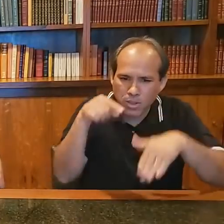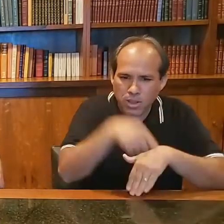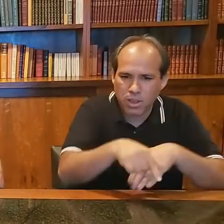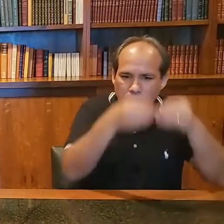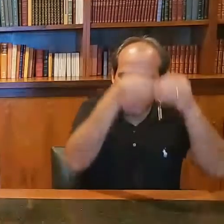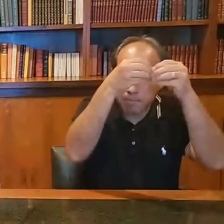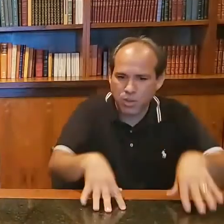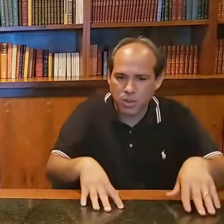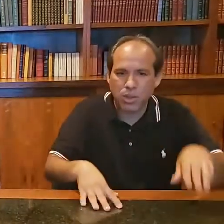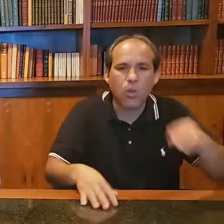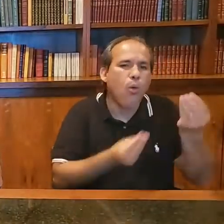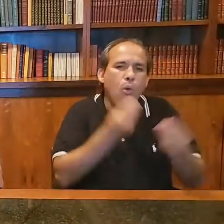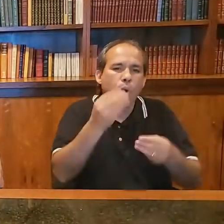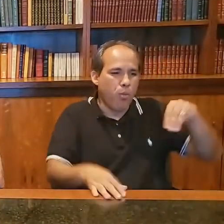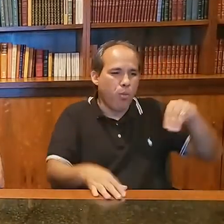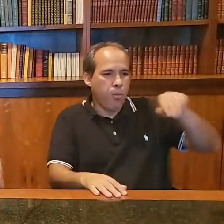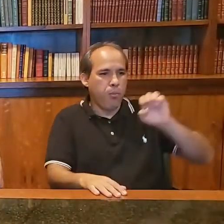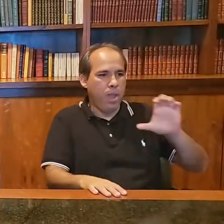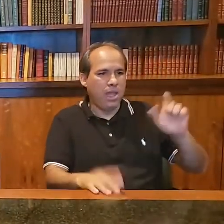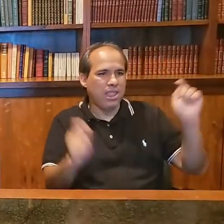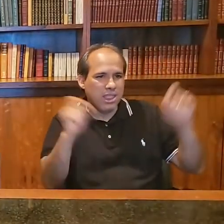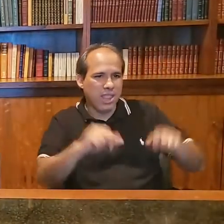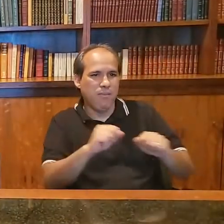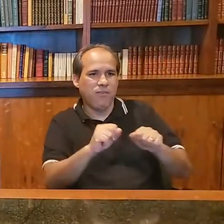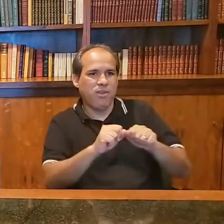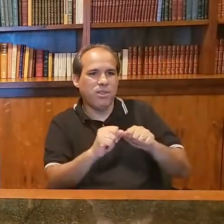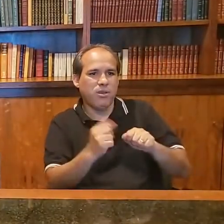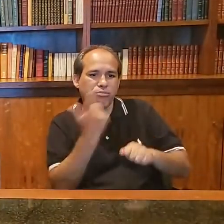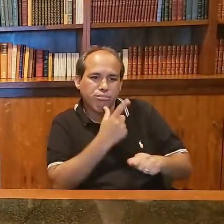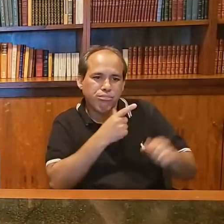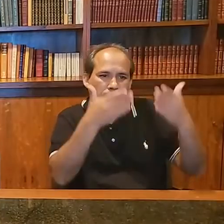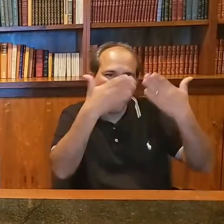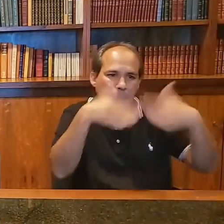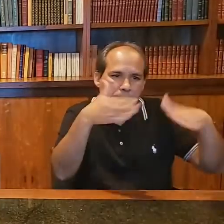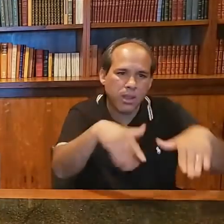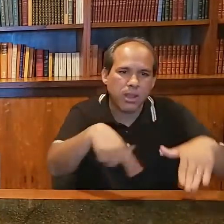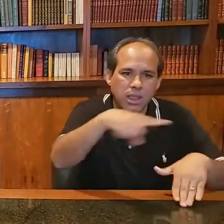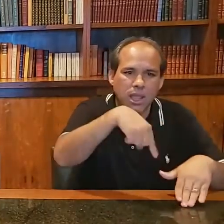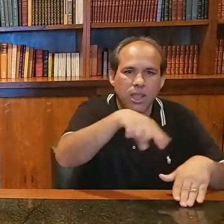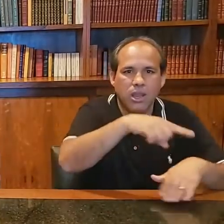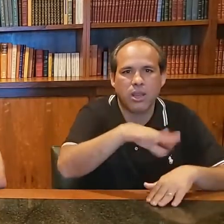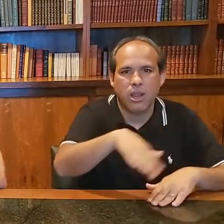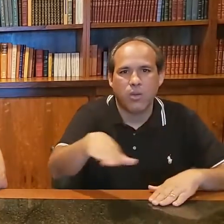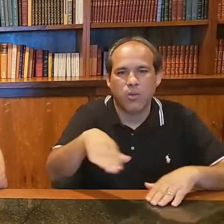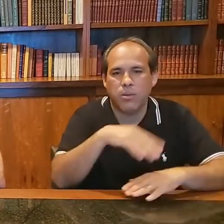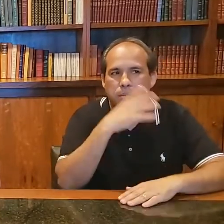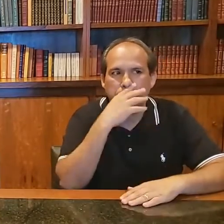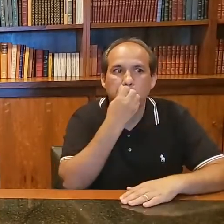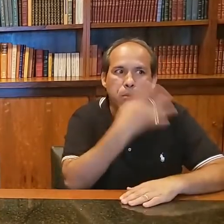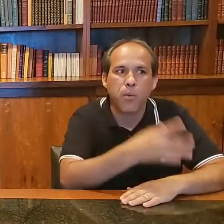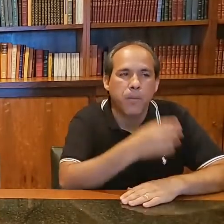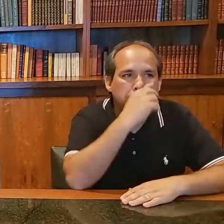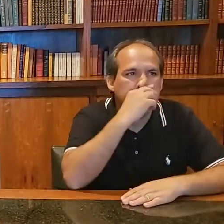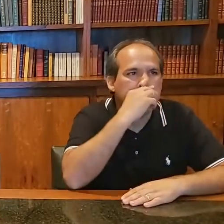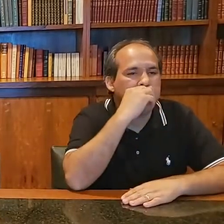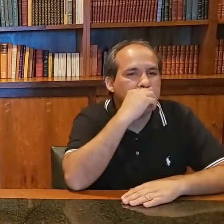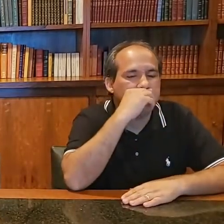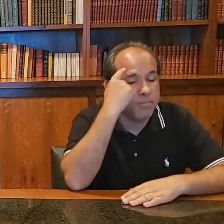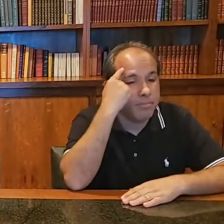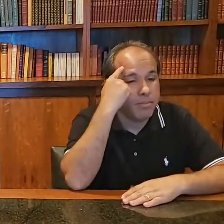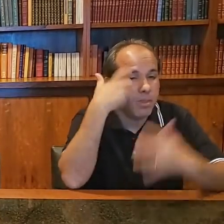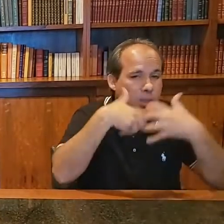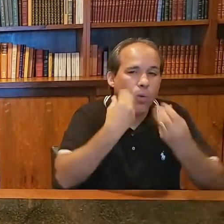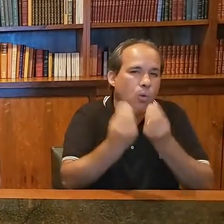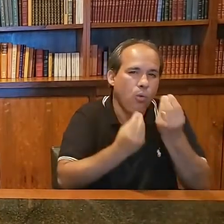é que o MEC pode fazer nessa recuperação? Obrigado. Muito bem, a ideia é a seguinte,